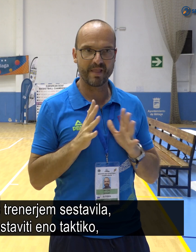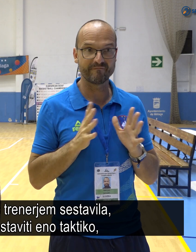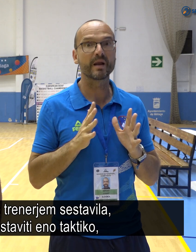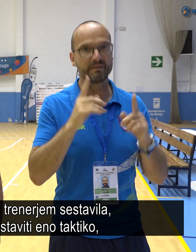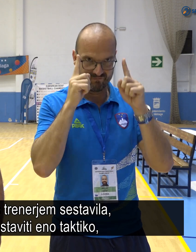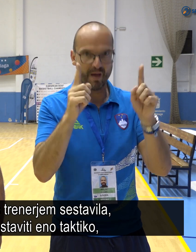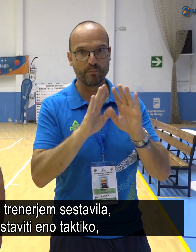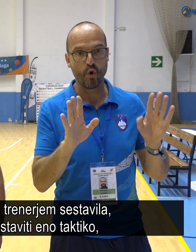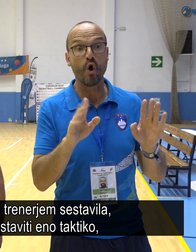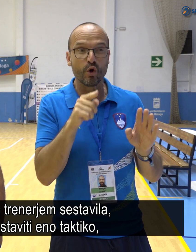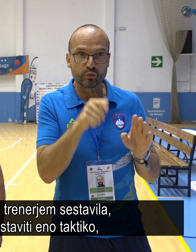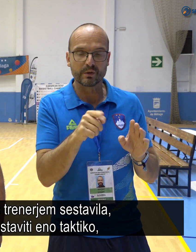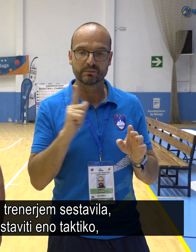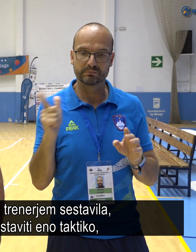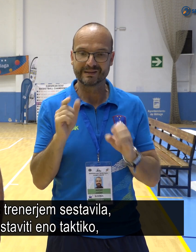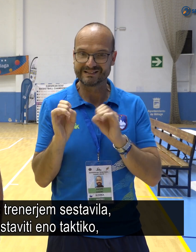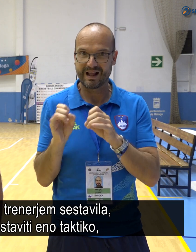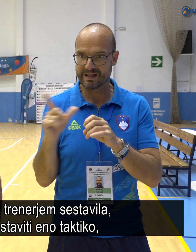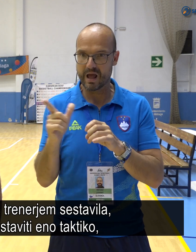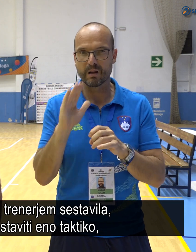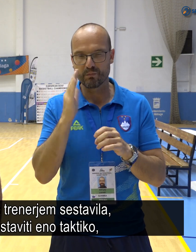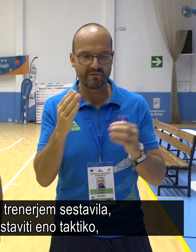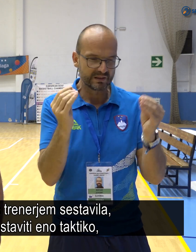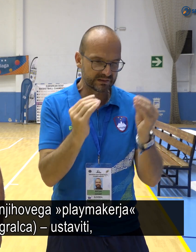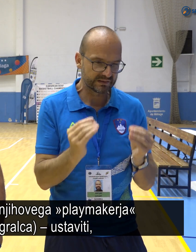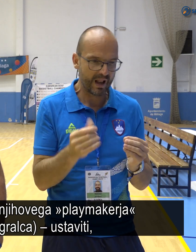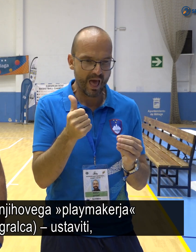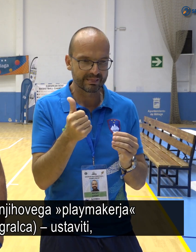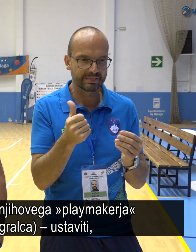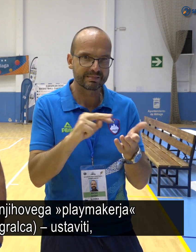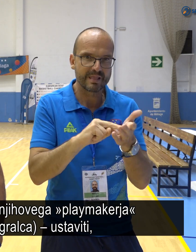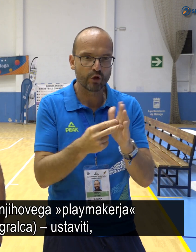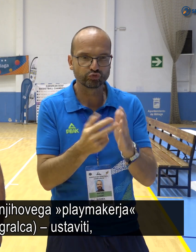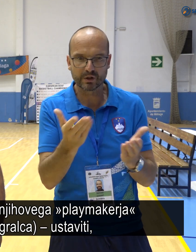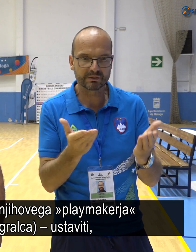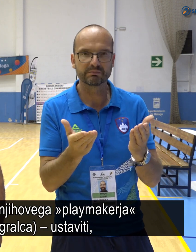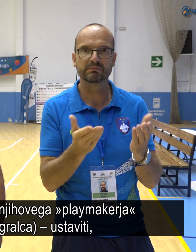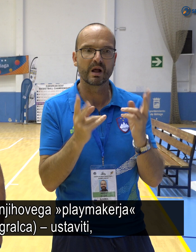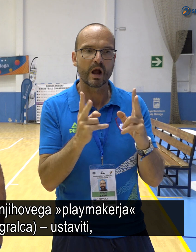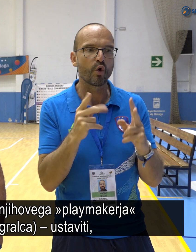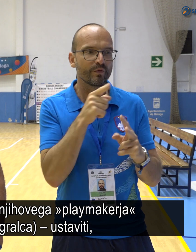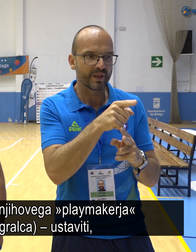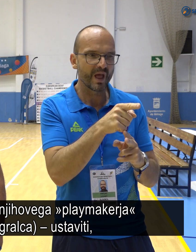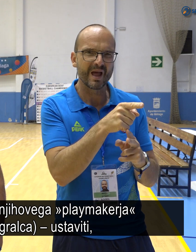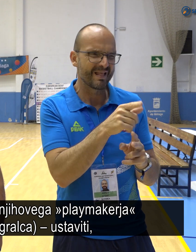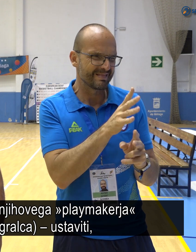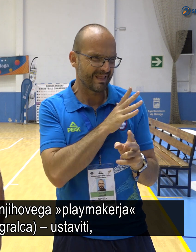bomo pač s trenerjem probala sestaviti eno taktiko, kako še posebej njihovega playmakerja